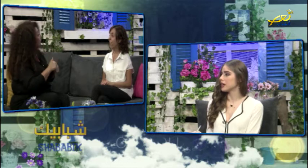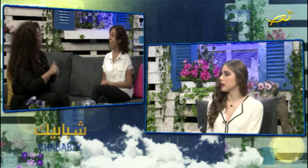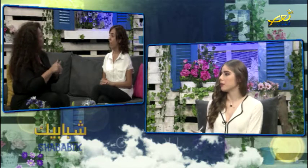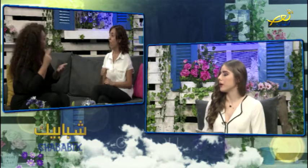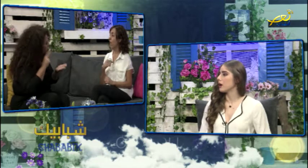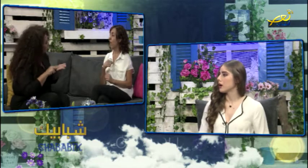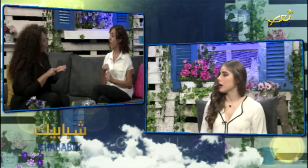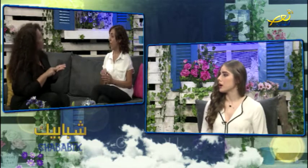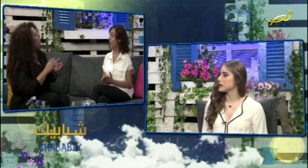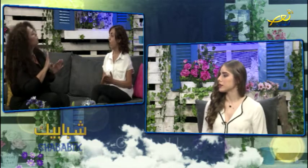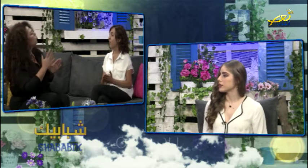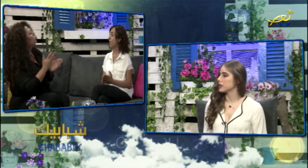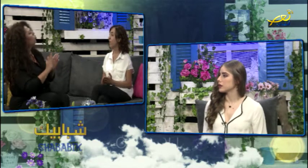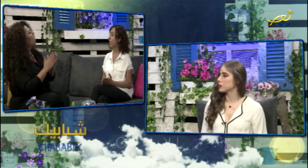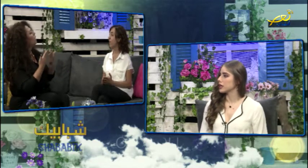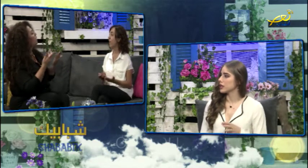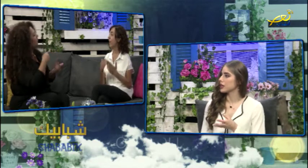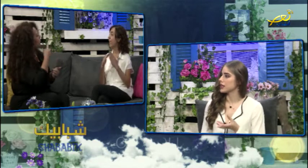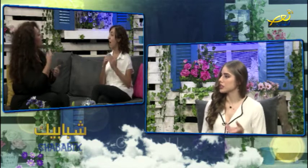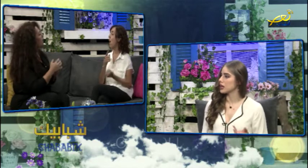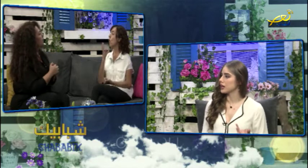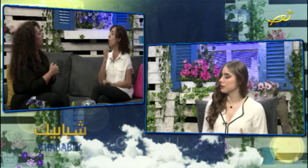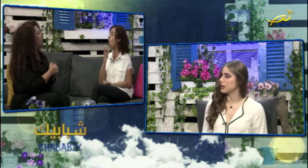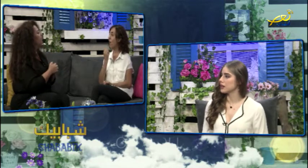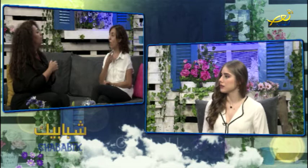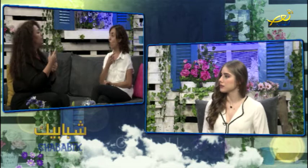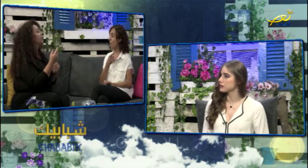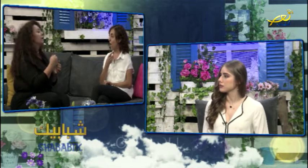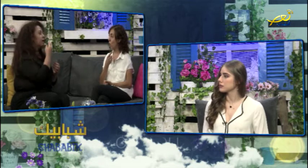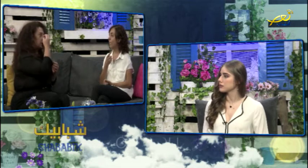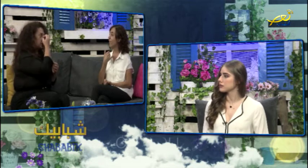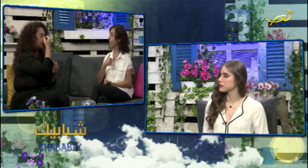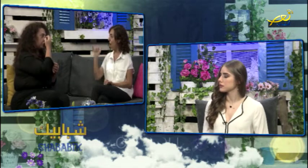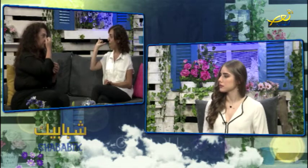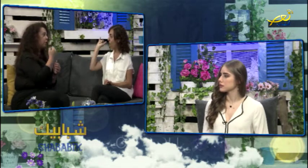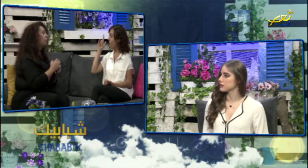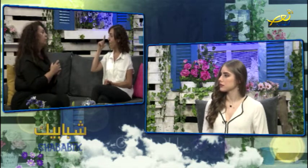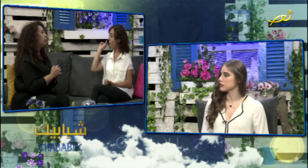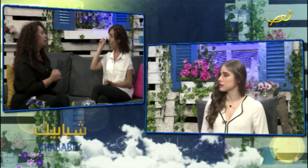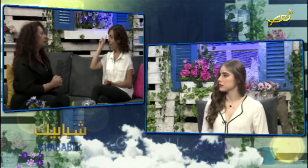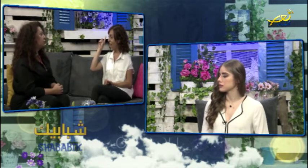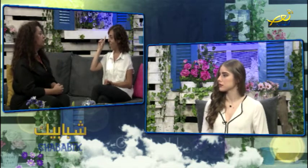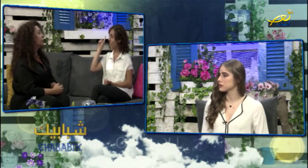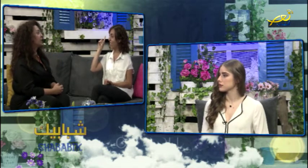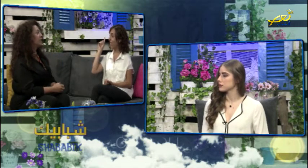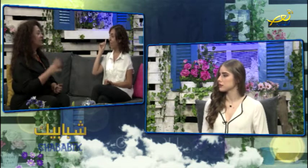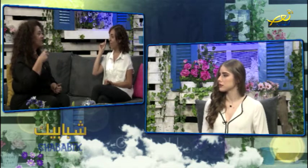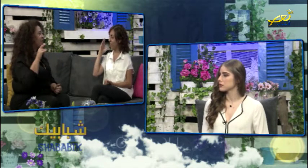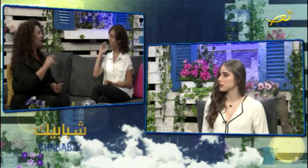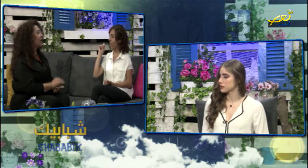هالكتاب إذا فينا نقول هي لغة الإشارة اللبنانية؟ دكتور رومانوس وقت اللي سافر على